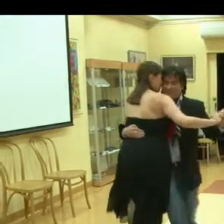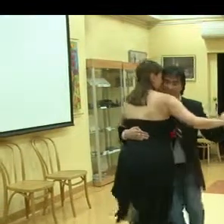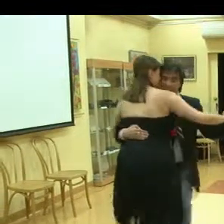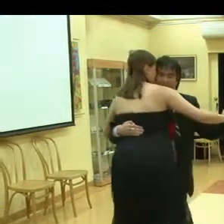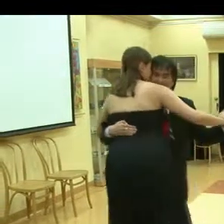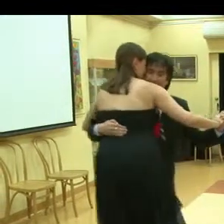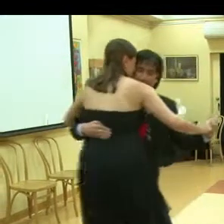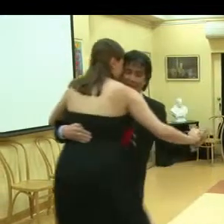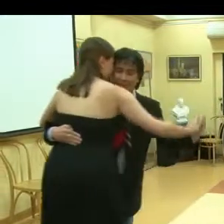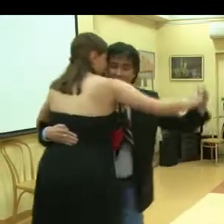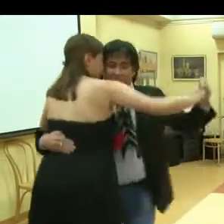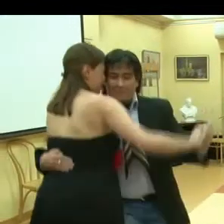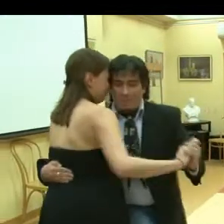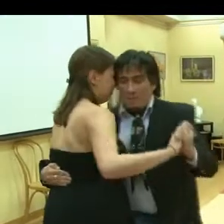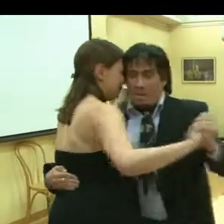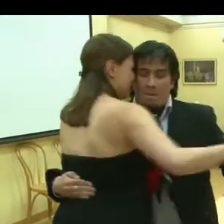różnych